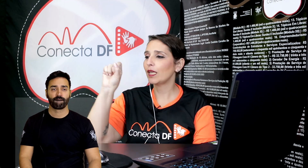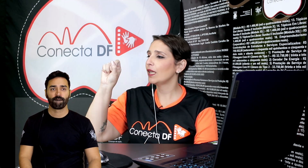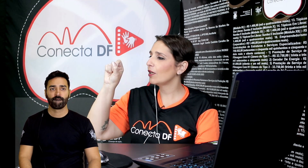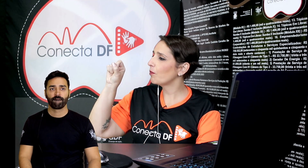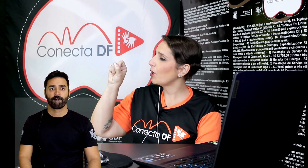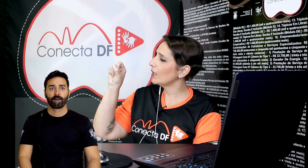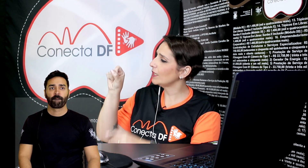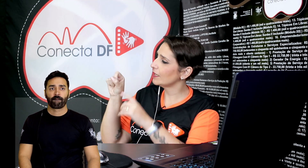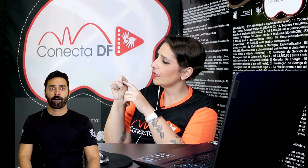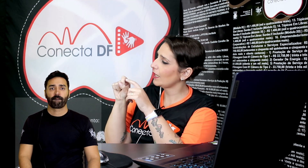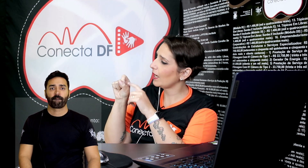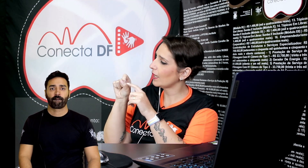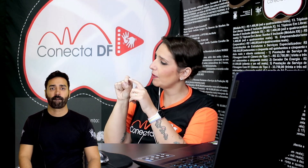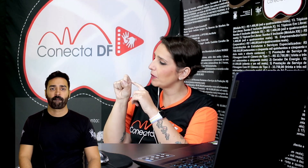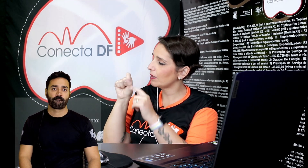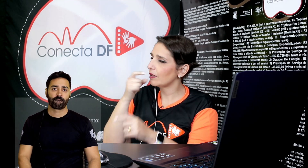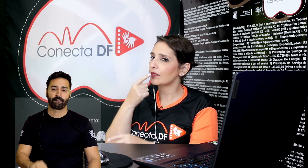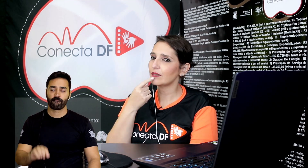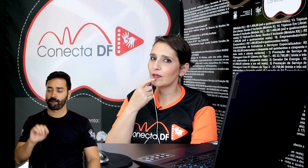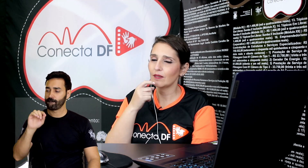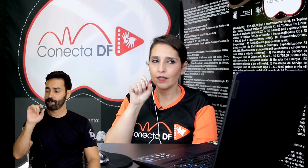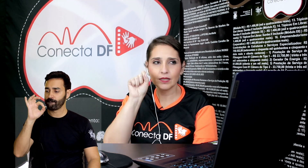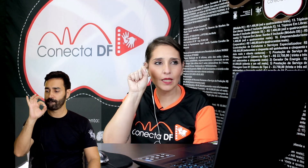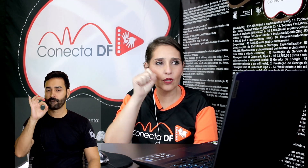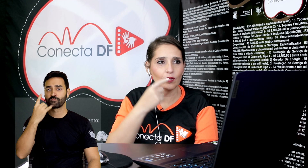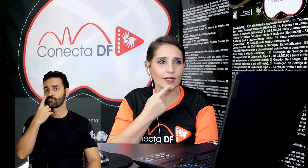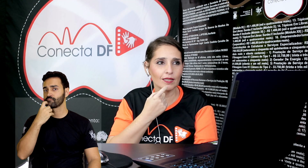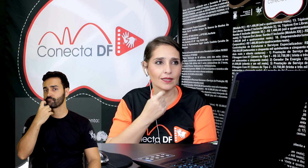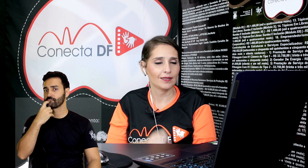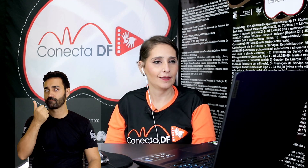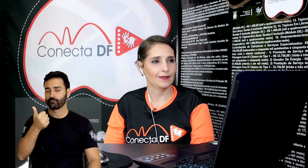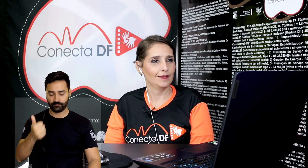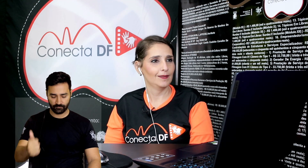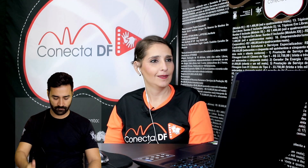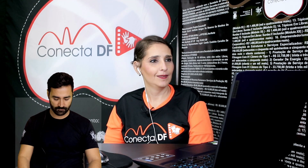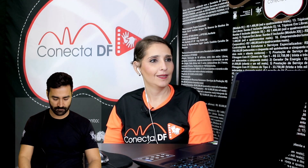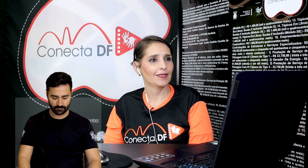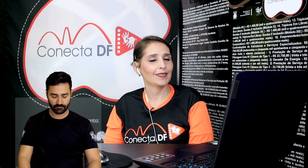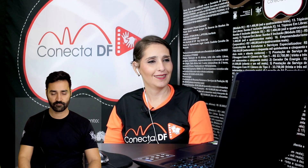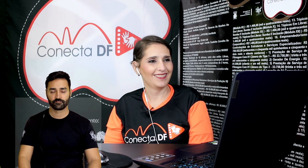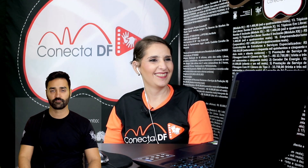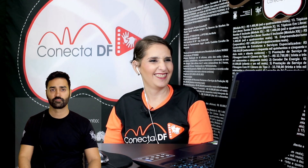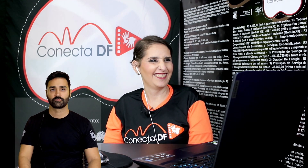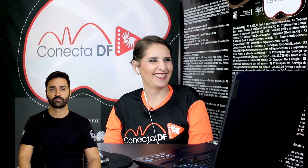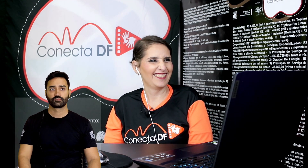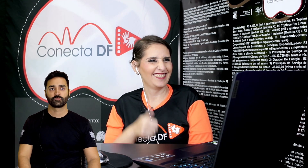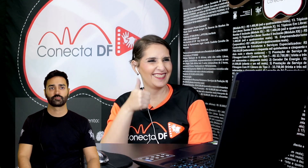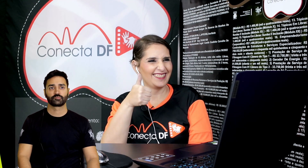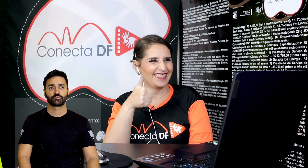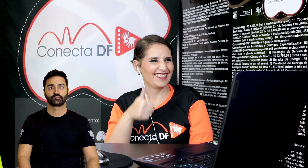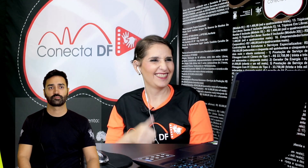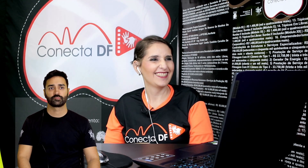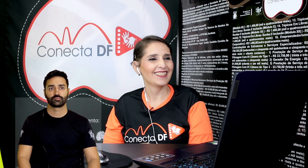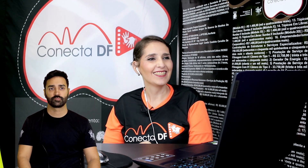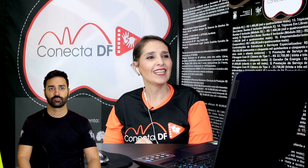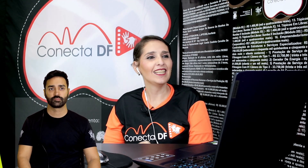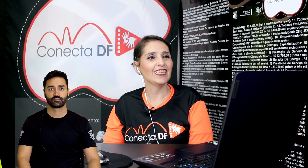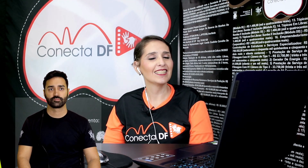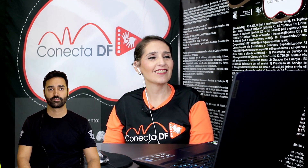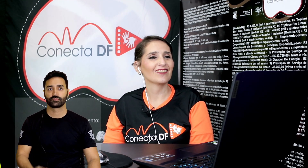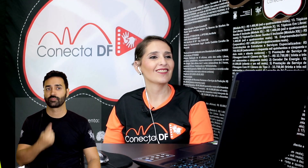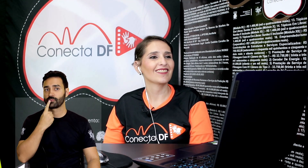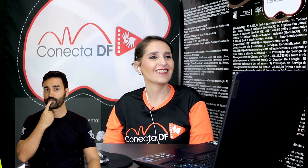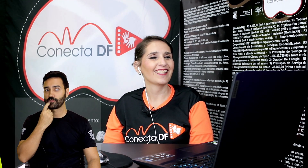Ou pequenininho bolinha, assim, né? Que ela é pequenininha. Acerola. Ah, sim. Pequenininho.